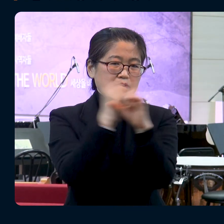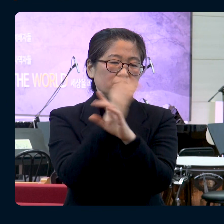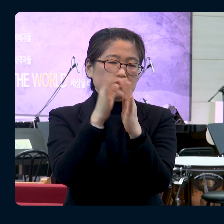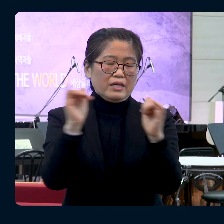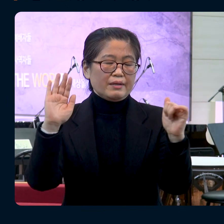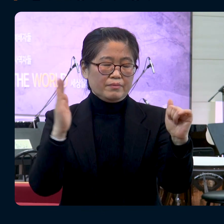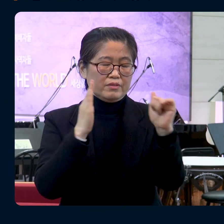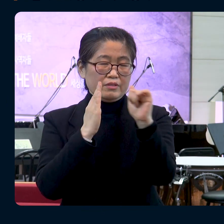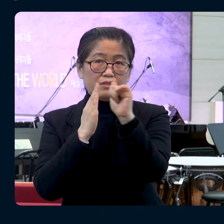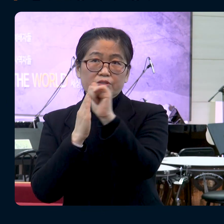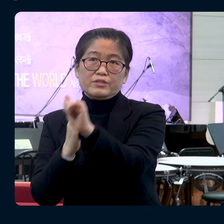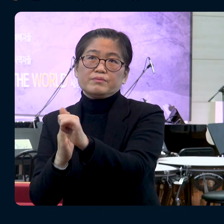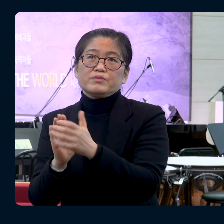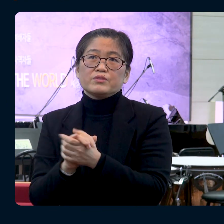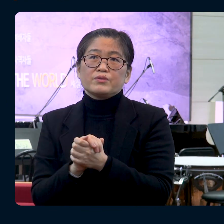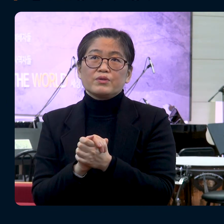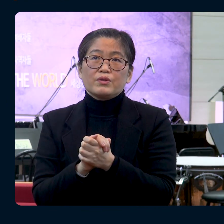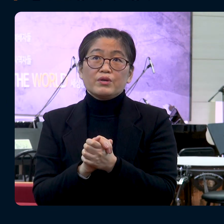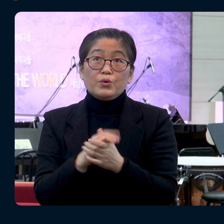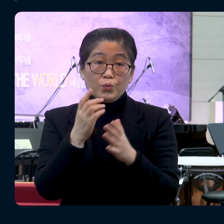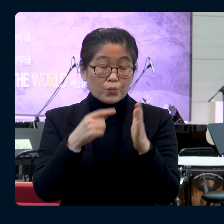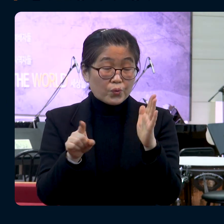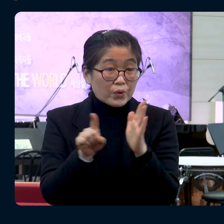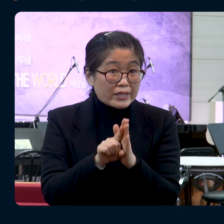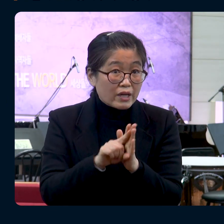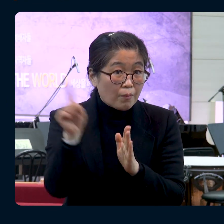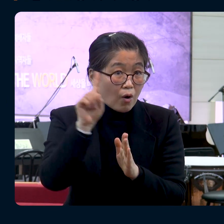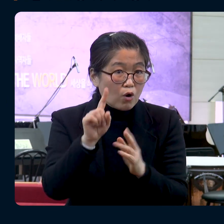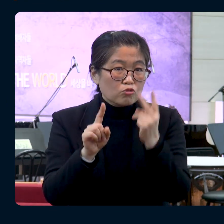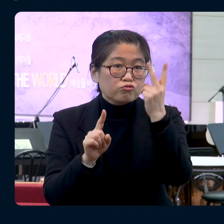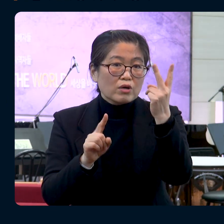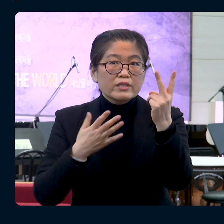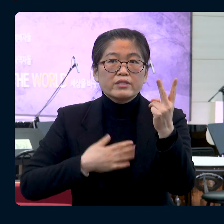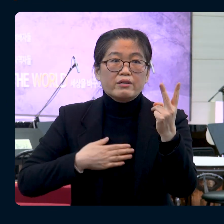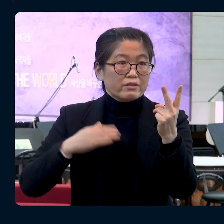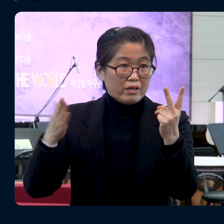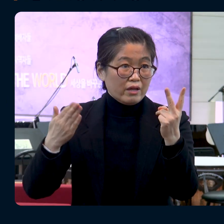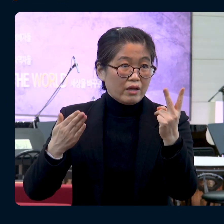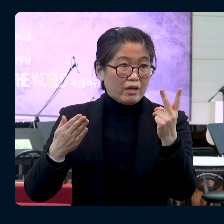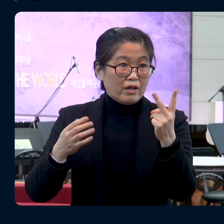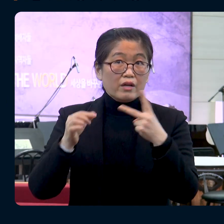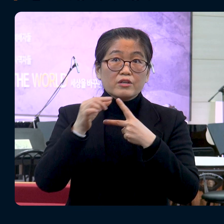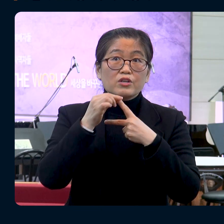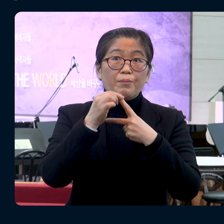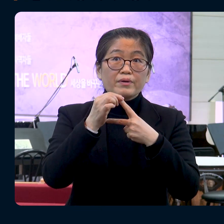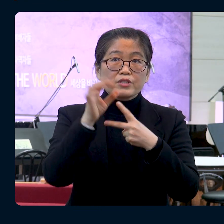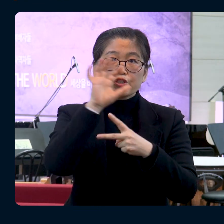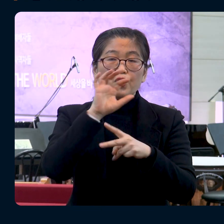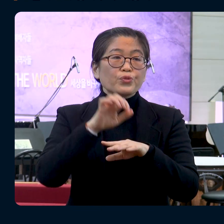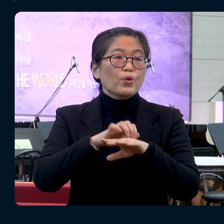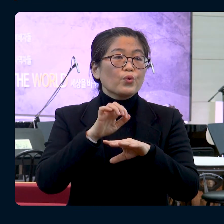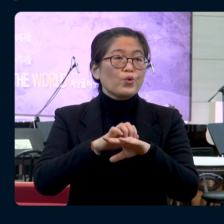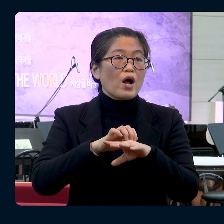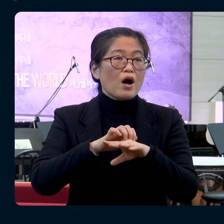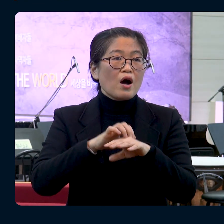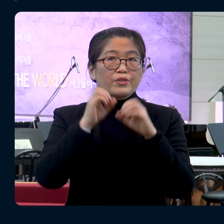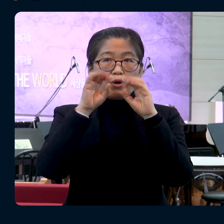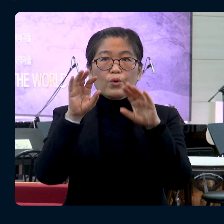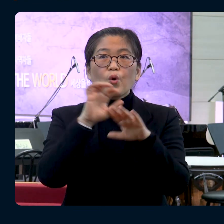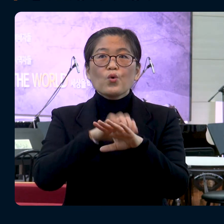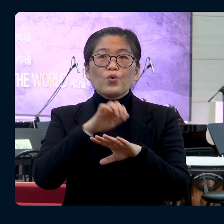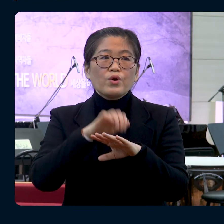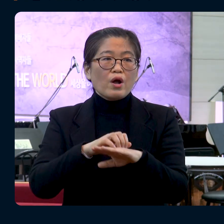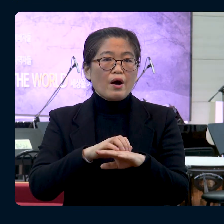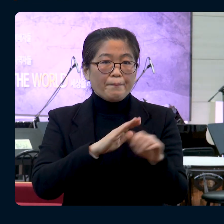아니라 진짜 세상을 바꾸는 사람들이 될 수 있기를. 그러기 위해서 두 가지를 말씀드립니다. 첫 번째로 선교